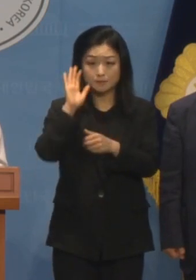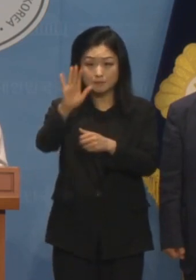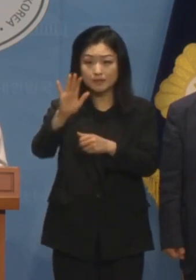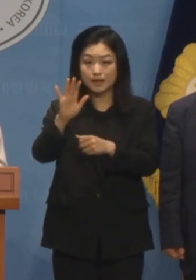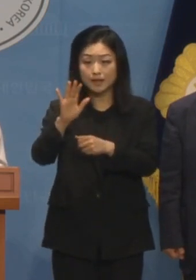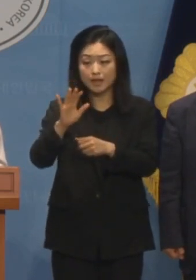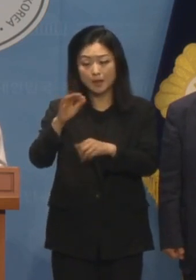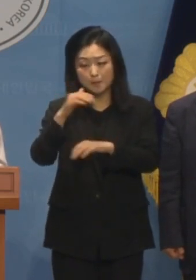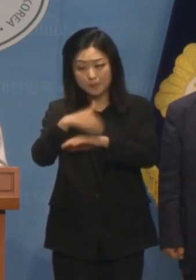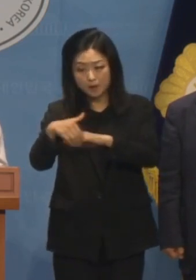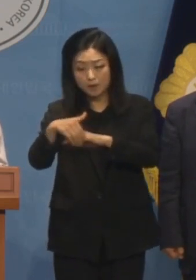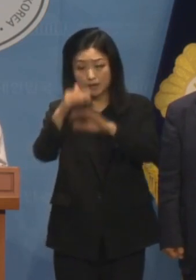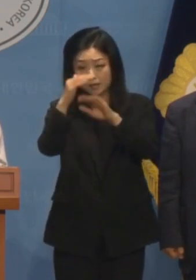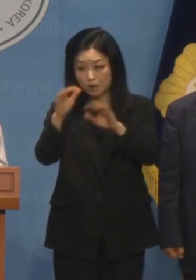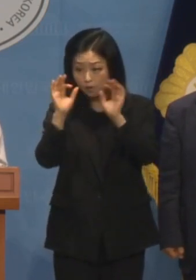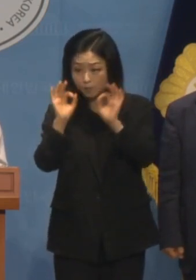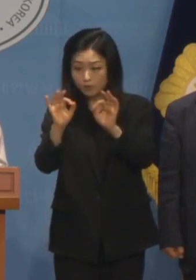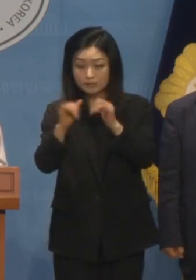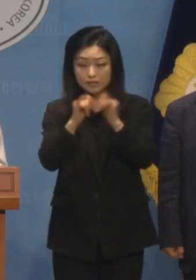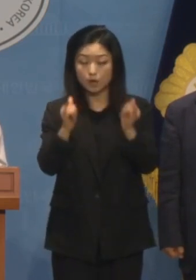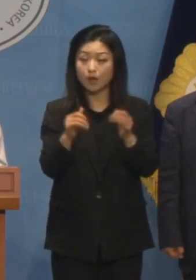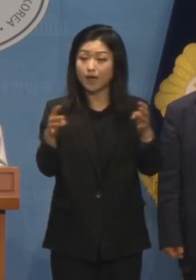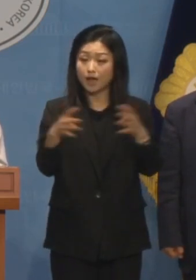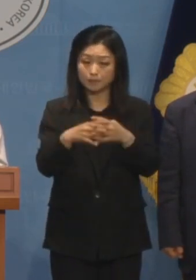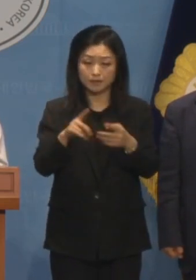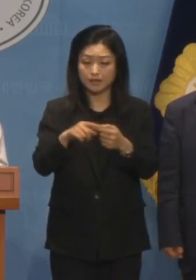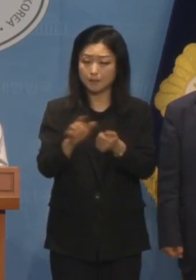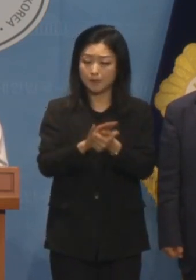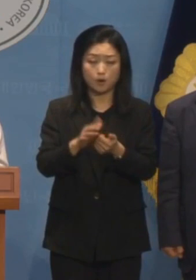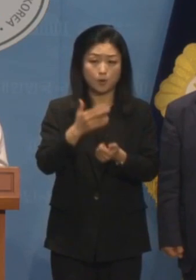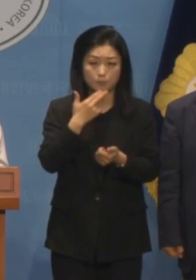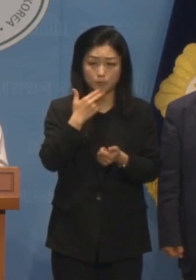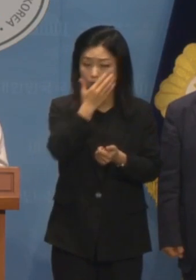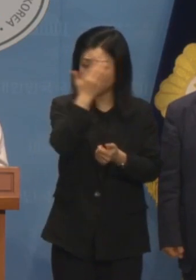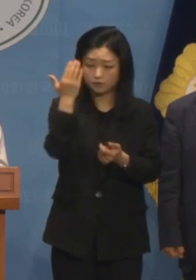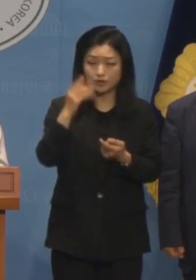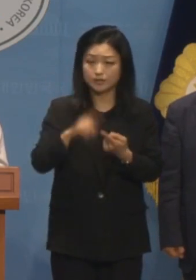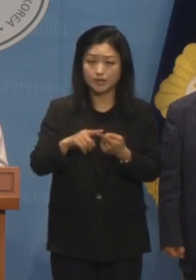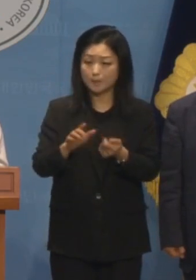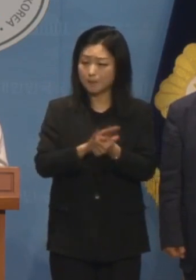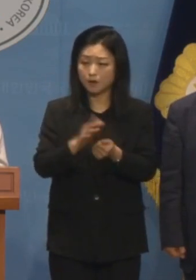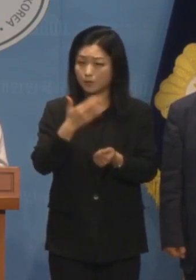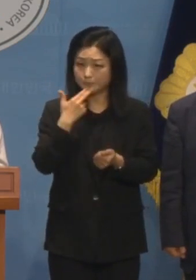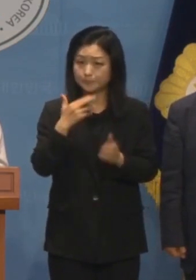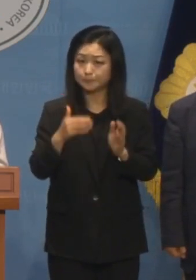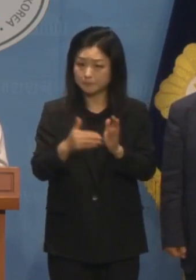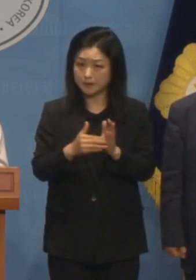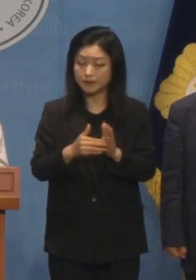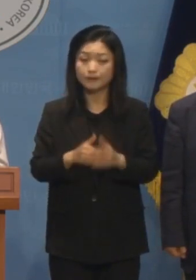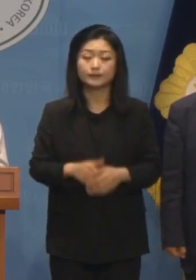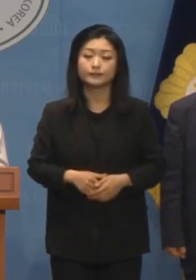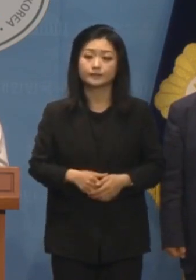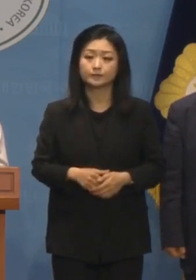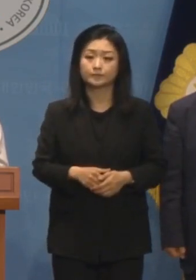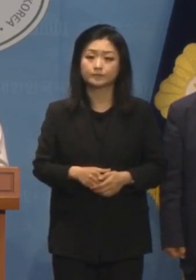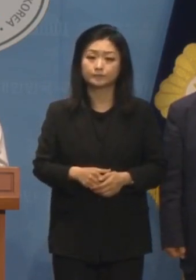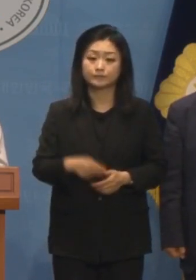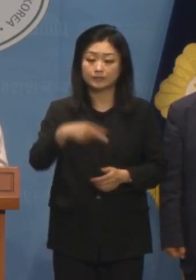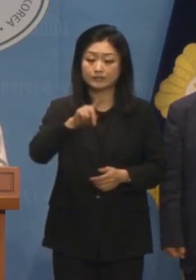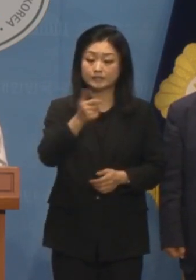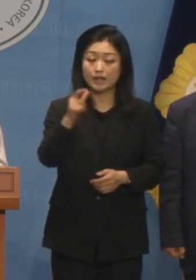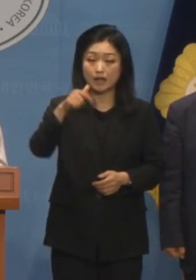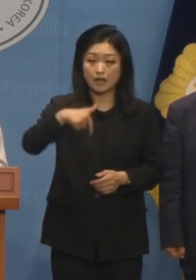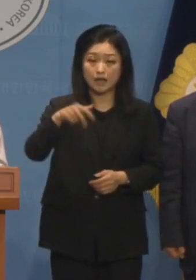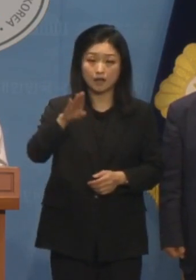발전계획 이슈페이퍼에는 사회적 합의에 대한 고려도 청년에 대한 고려도 빠져 있었습니다. 사학법인의